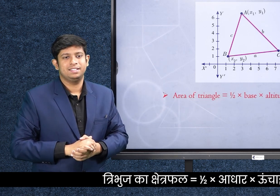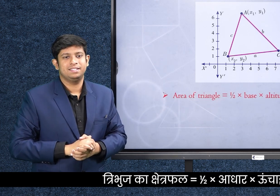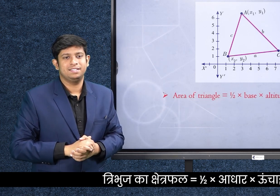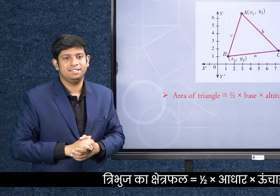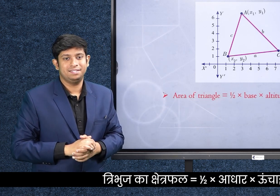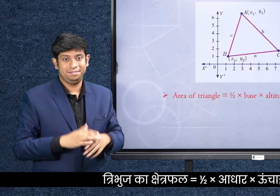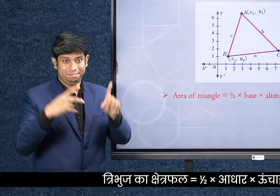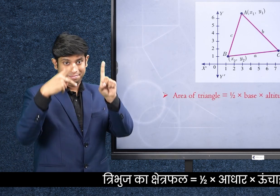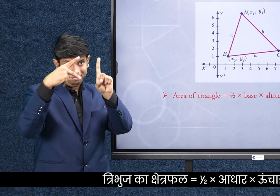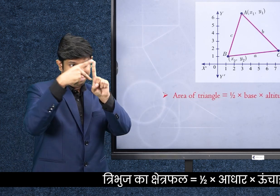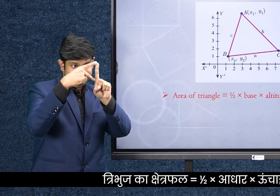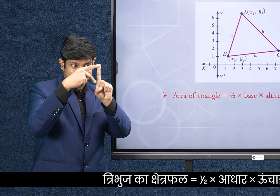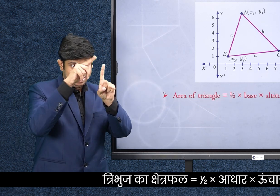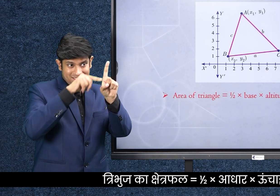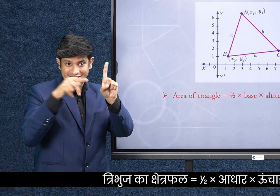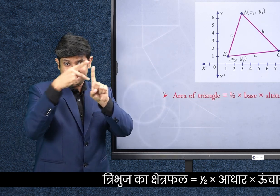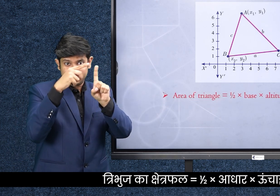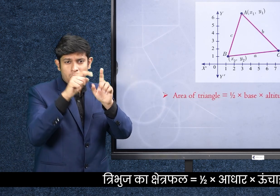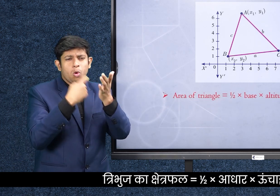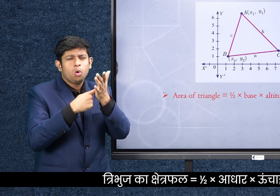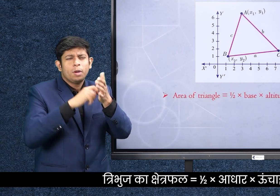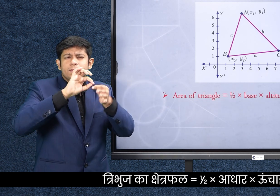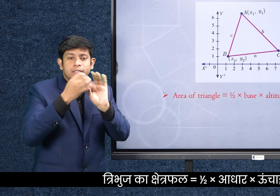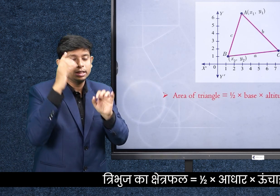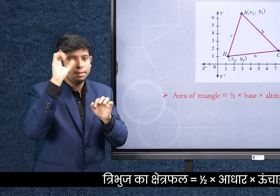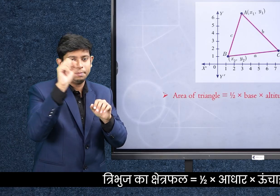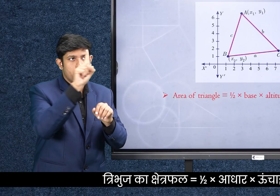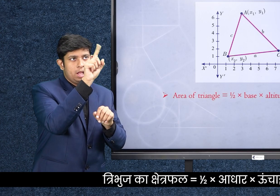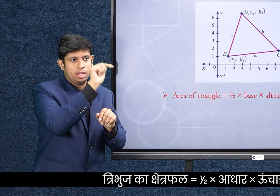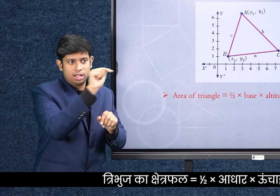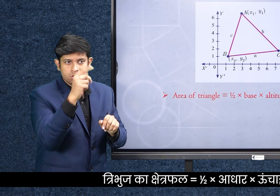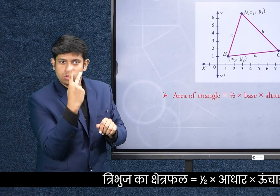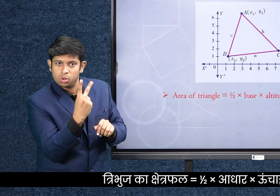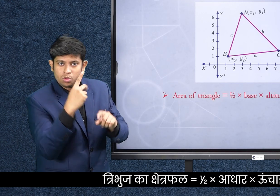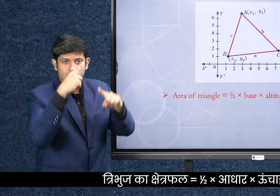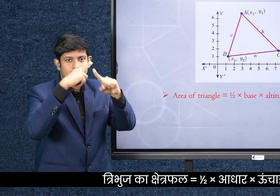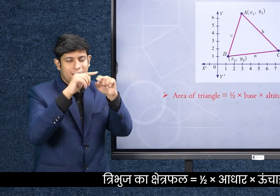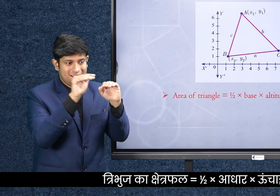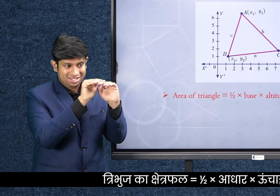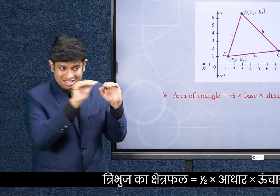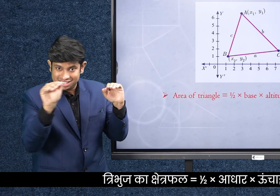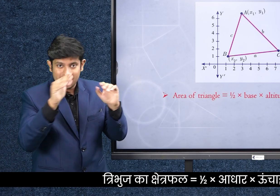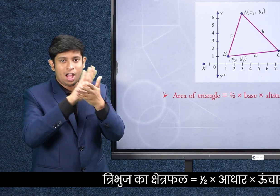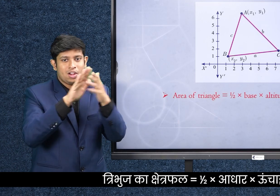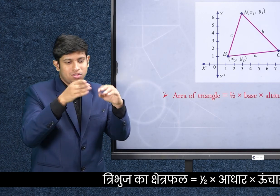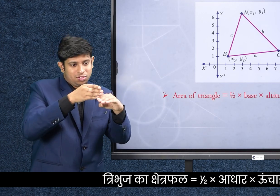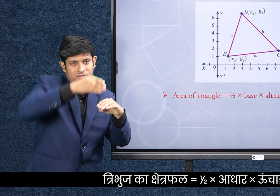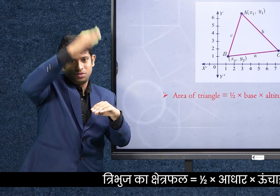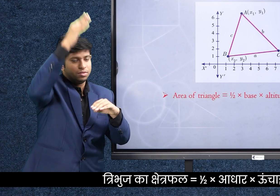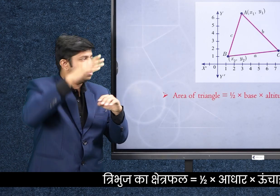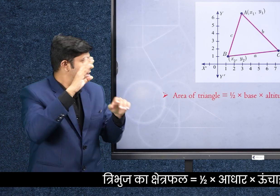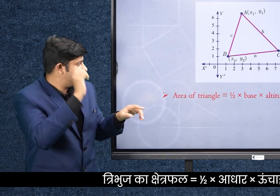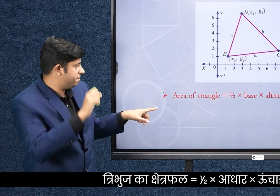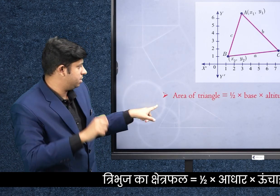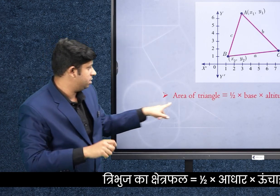त्रिभुज का क्षेत्रफल इज इक्वल 1/2 इंटू आधार इंटू ऊंचाई वर्ग इकाई।